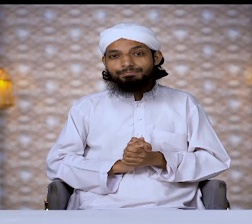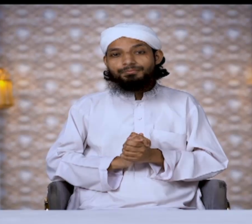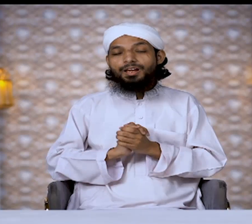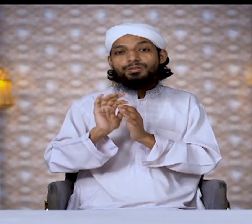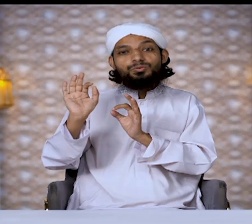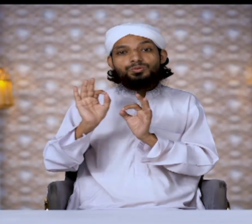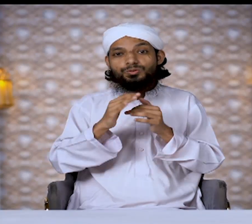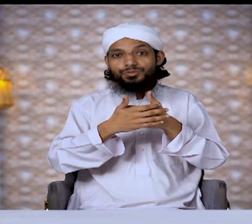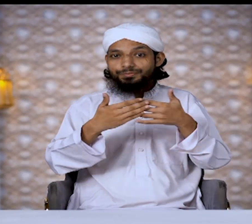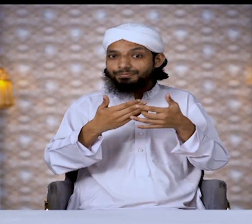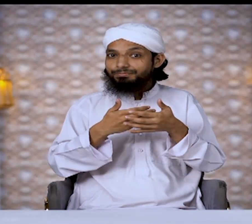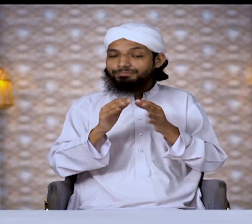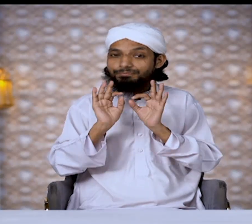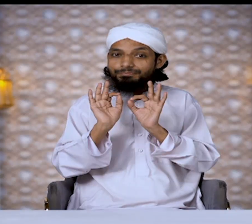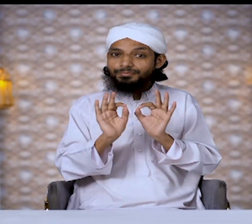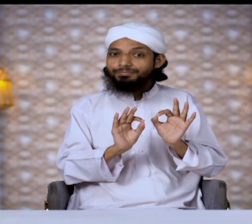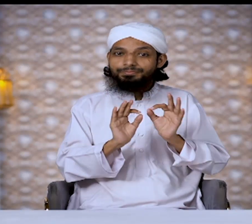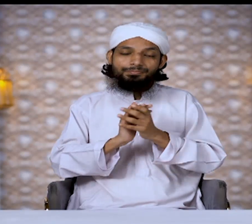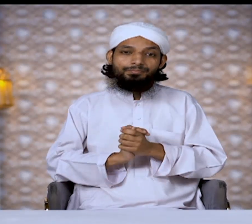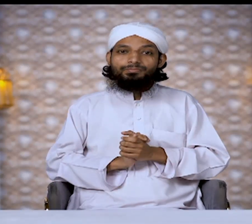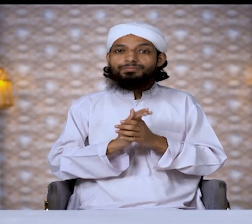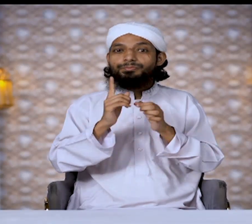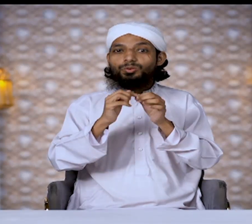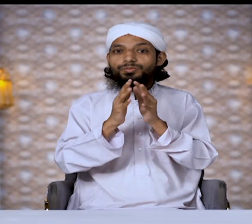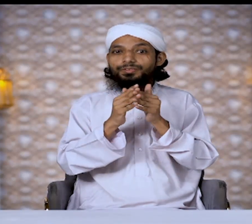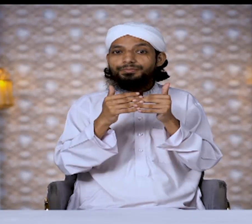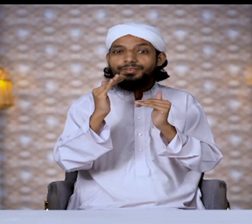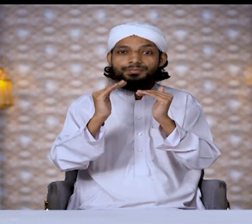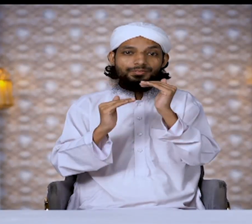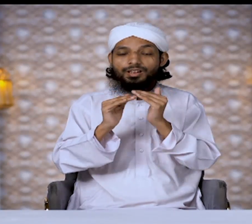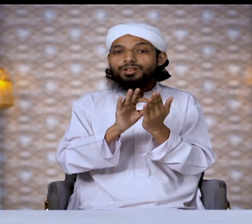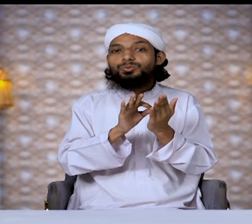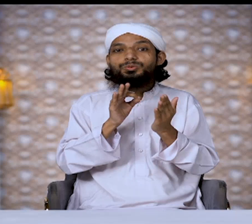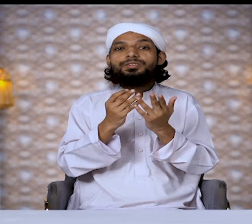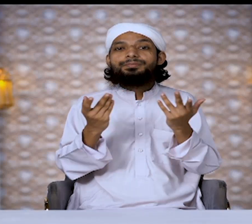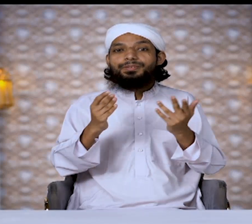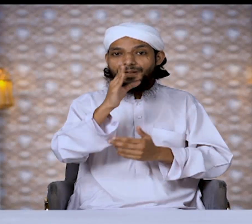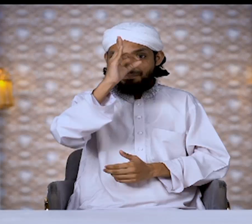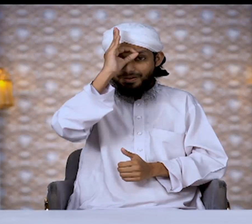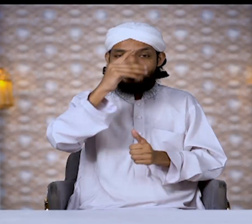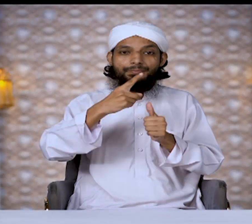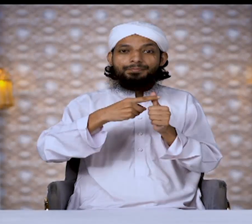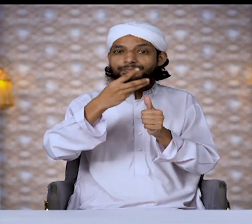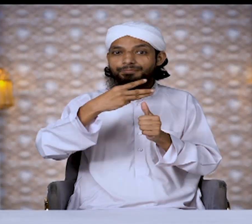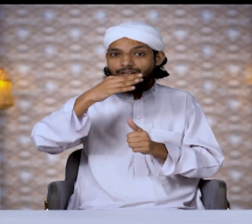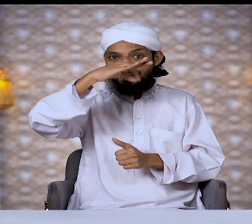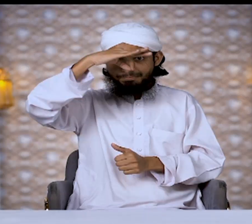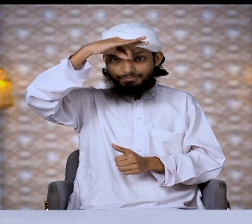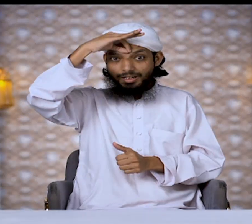اجمعین نے بالکل شریعت کے موافق پایا۔ ترجمہ قرآن کنز الایمان کی خصوصیات۔ اعلیٰ حضرت رحمۃ اللہ علیہ پاک و ہند کے